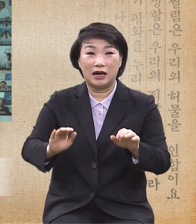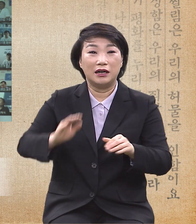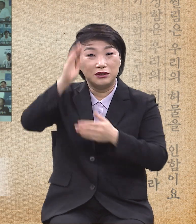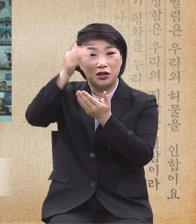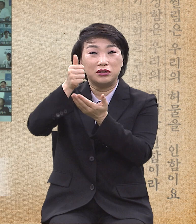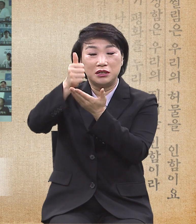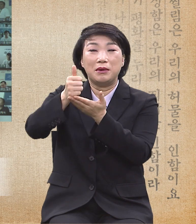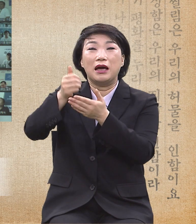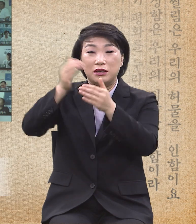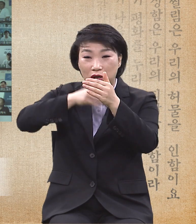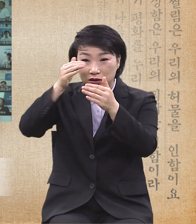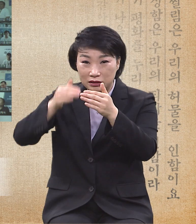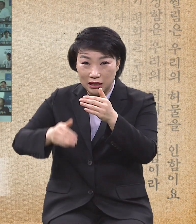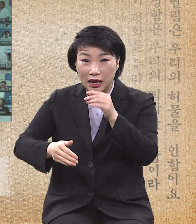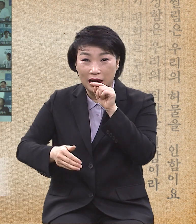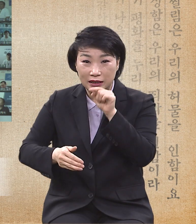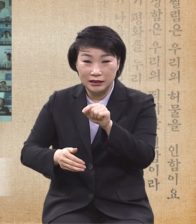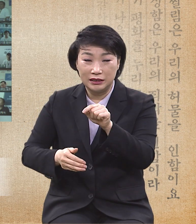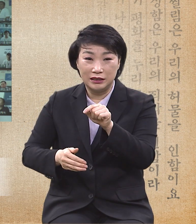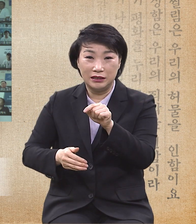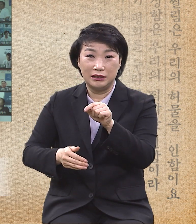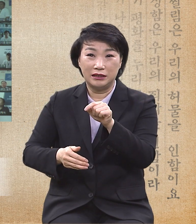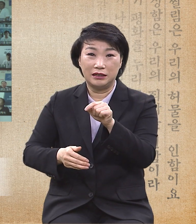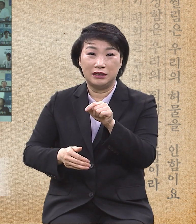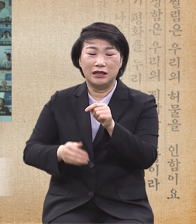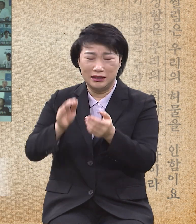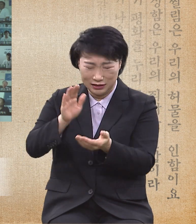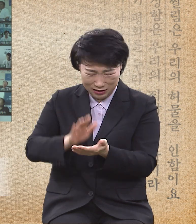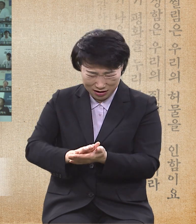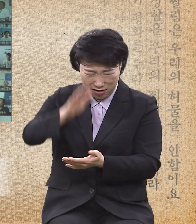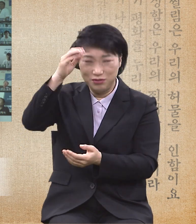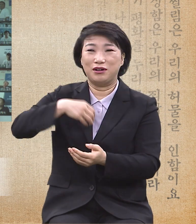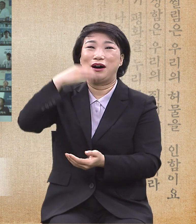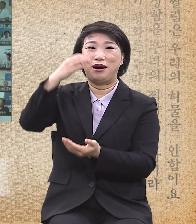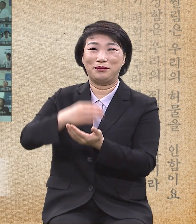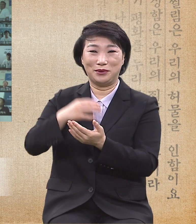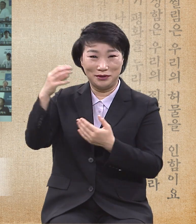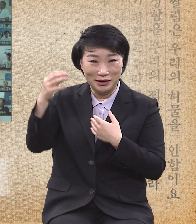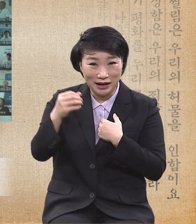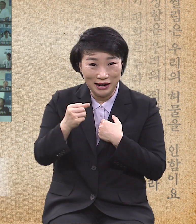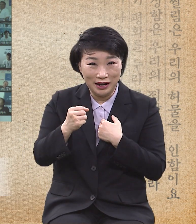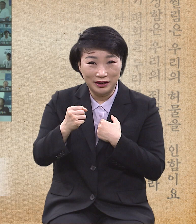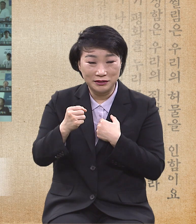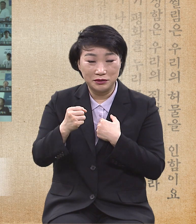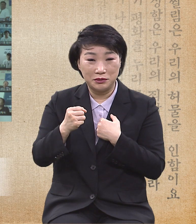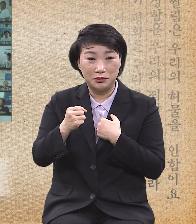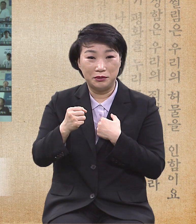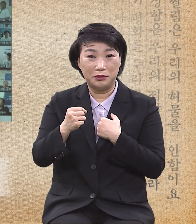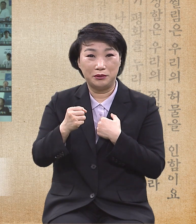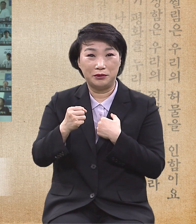성령의 절대적인 뜨거운 감동으로